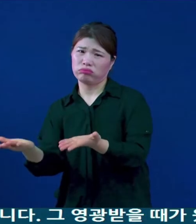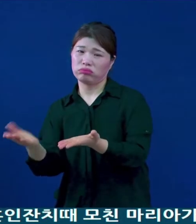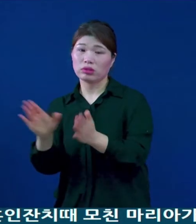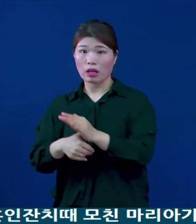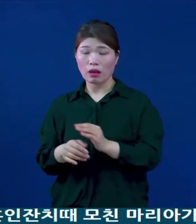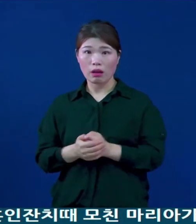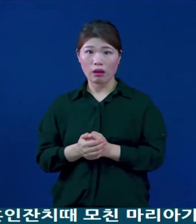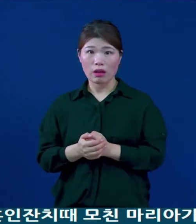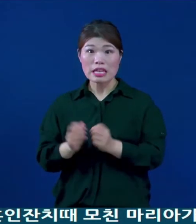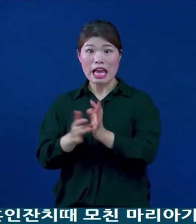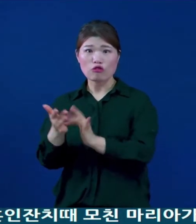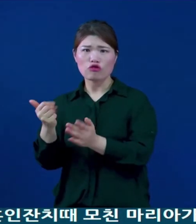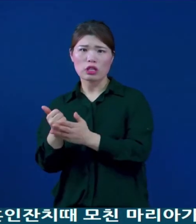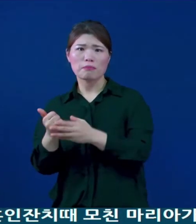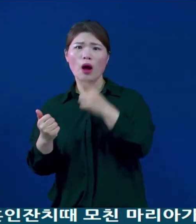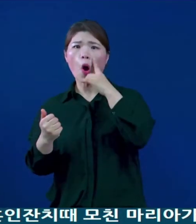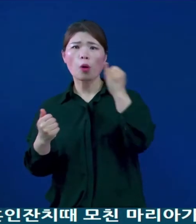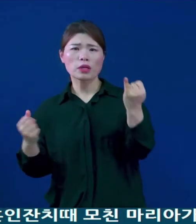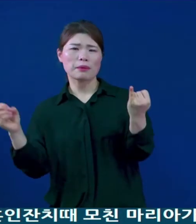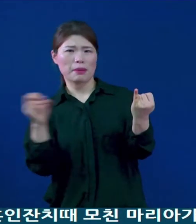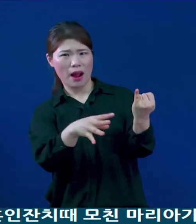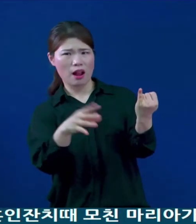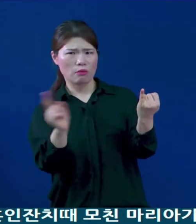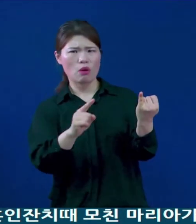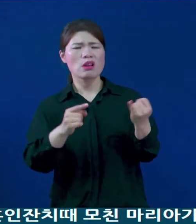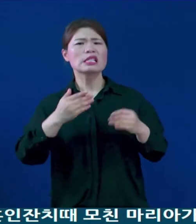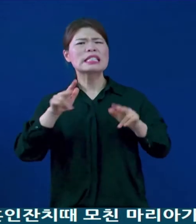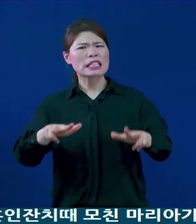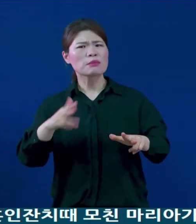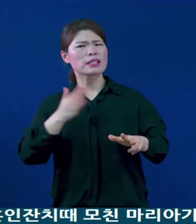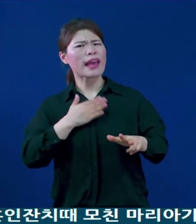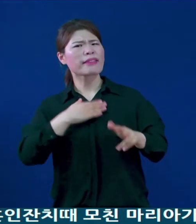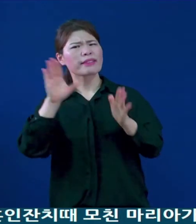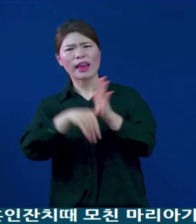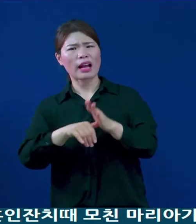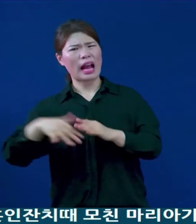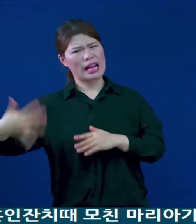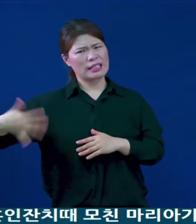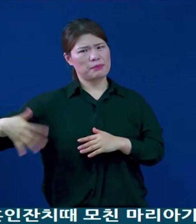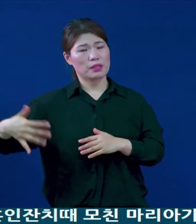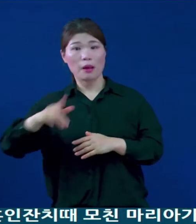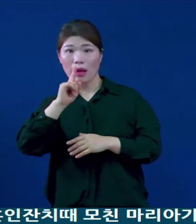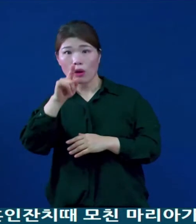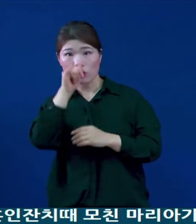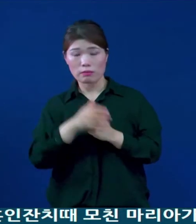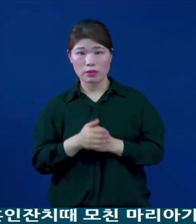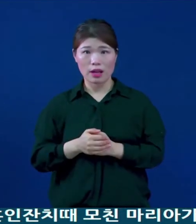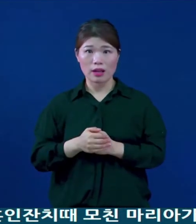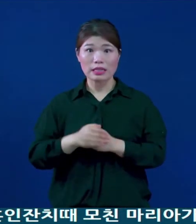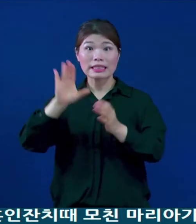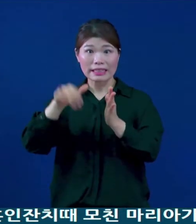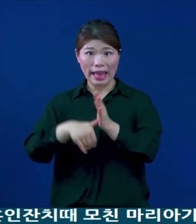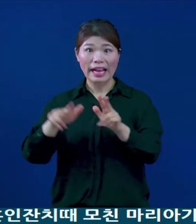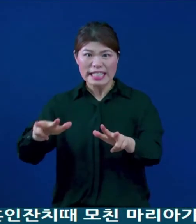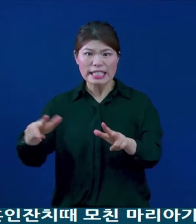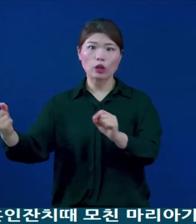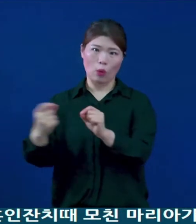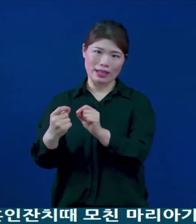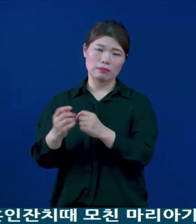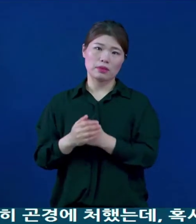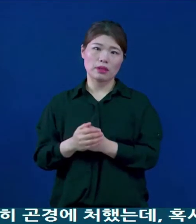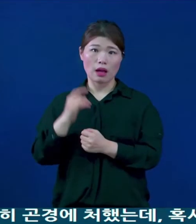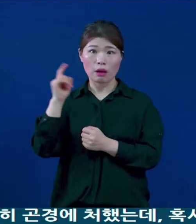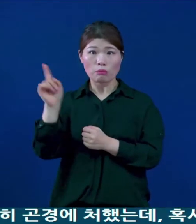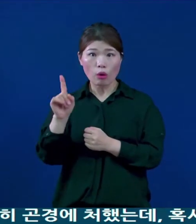오지 않았습니다 라고 예수님이 말한 적이 있어요. 기억하십니까? 그때가 왔다는 거예요. 그때가 어떤 때냐면